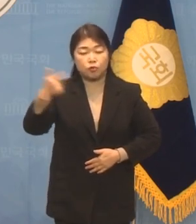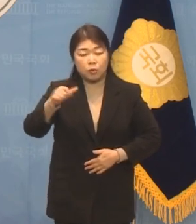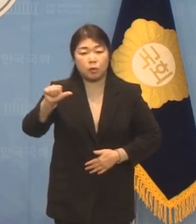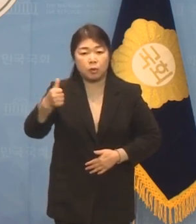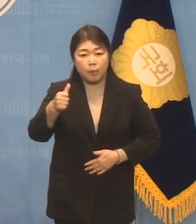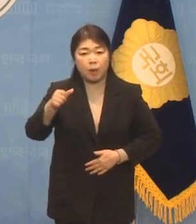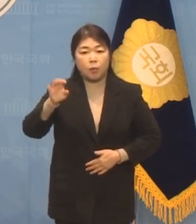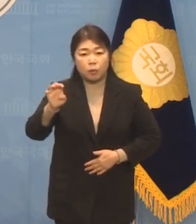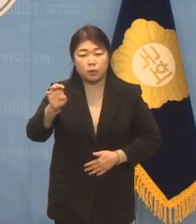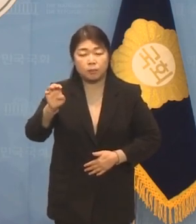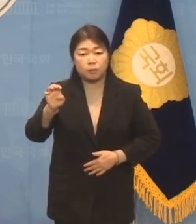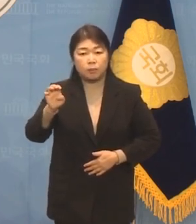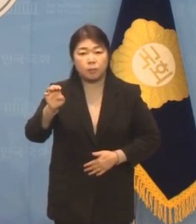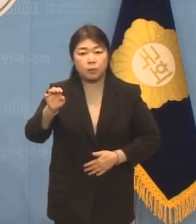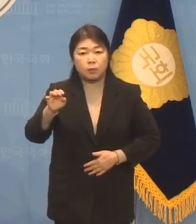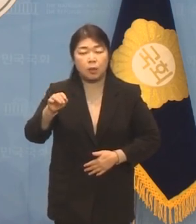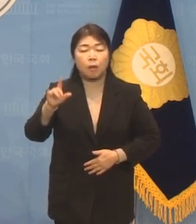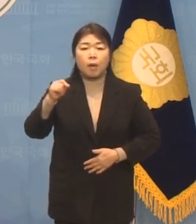게시되어 있다고 합니다.